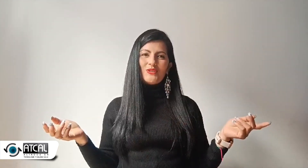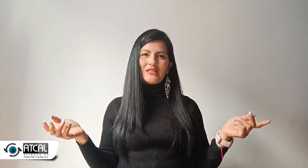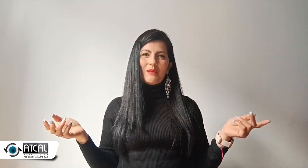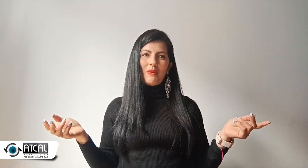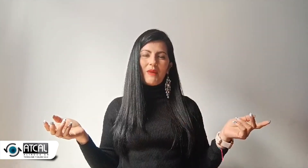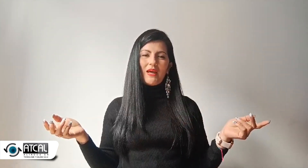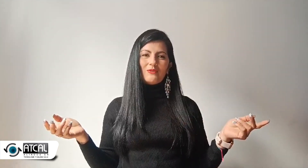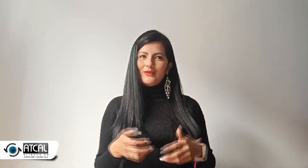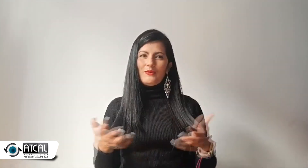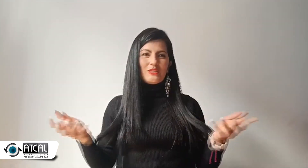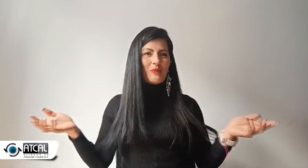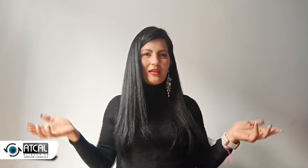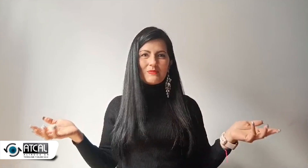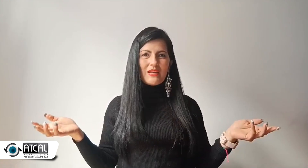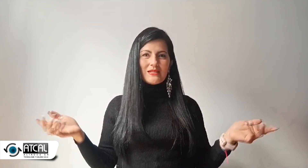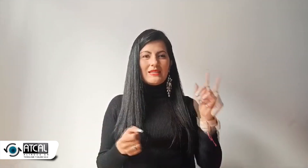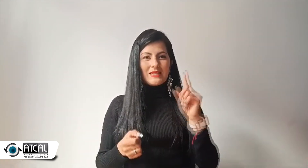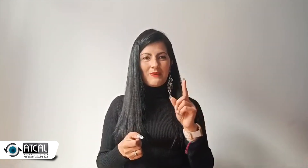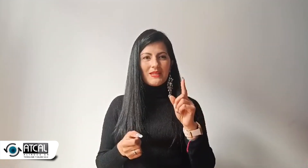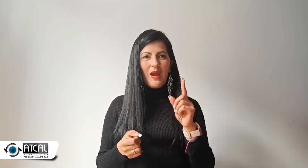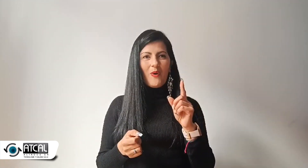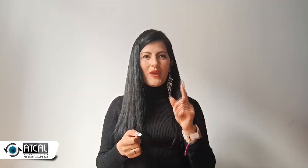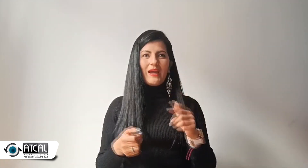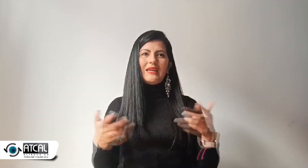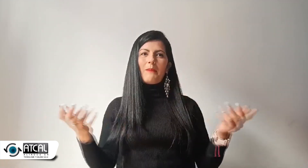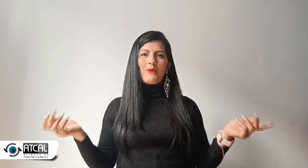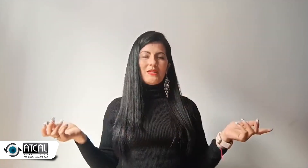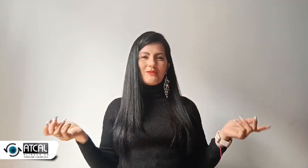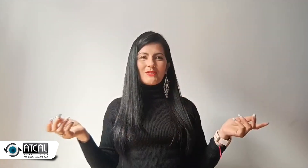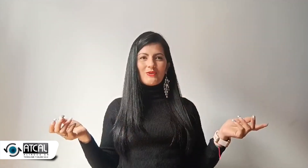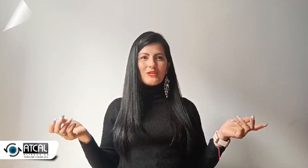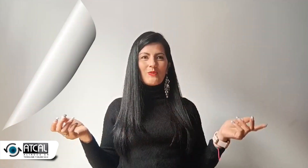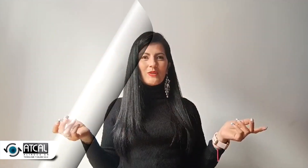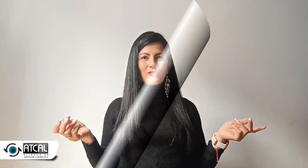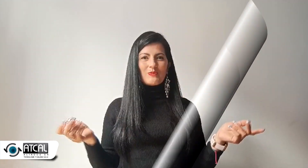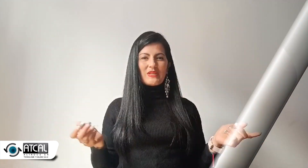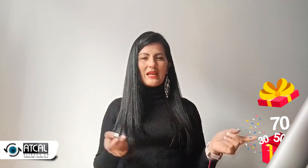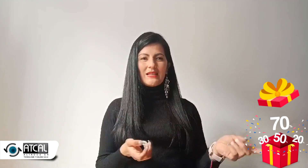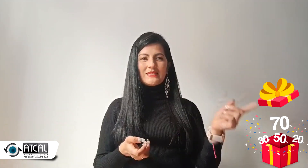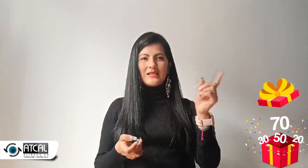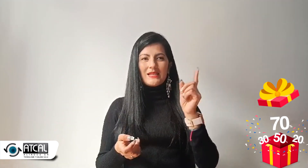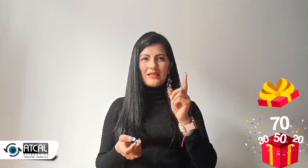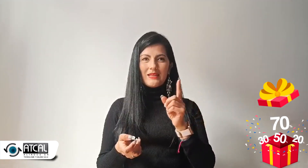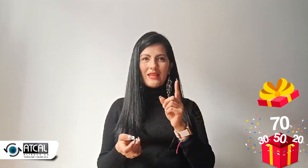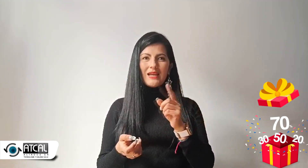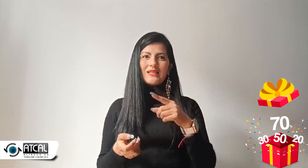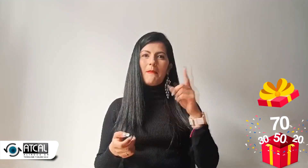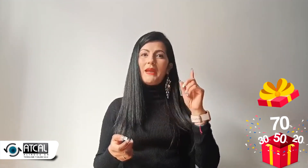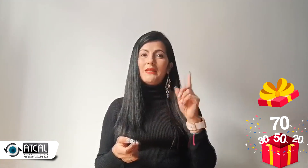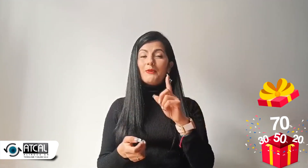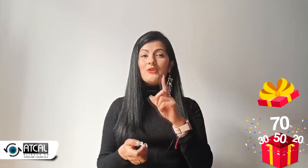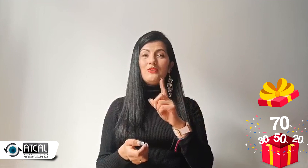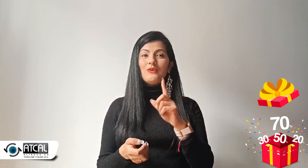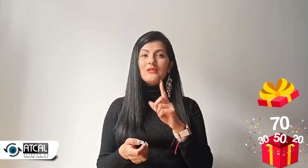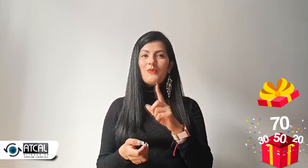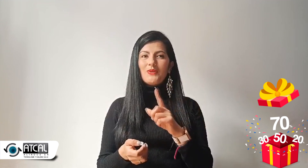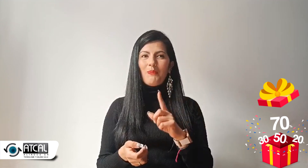estar preparados. No esperes más, inscríbete ahora y aprovecha nuestros descuentos especiales del 70 hasta el 20% de descuento por